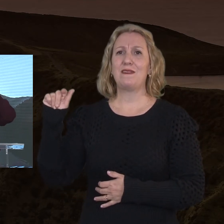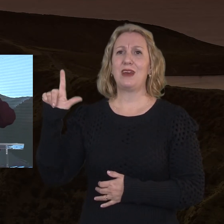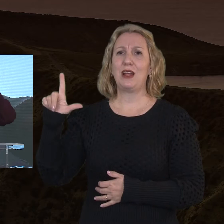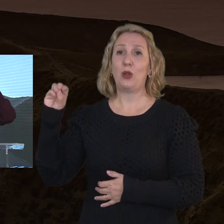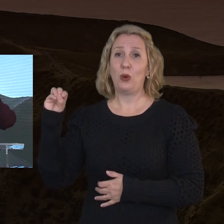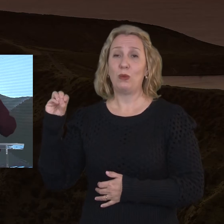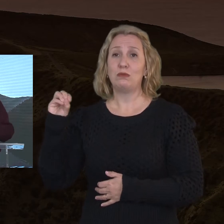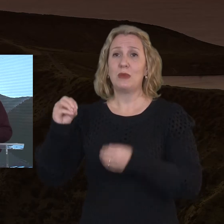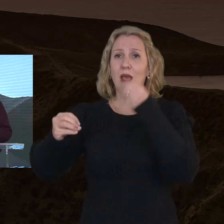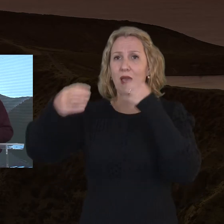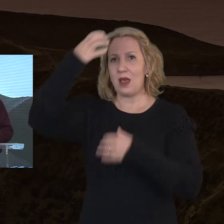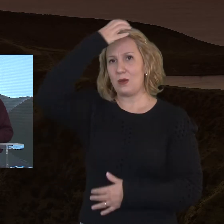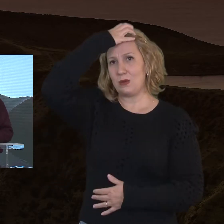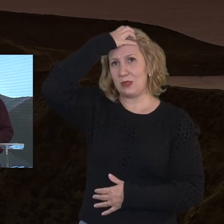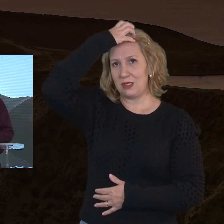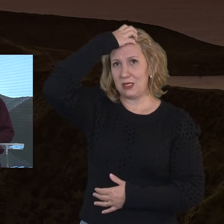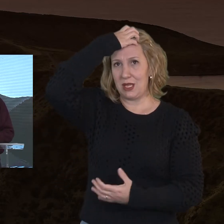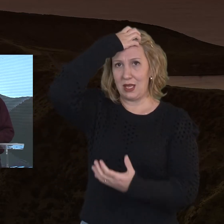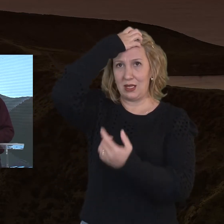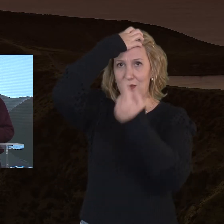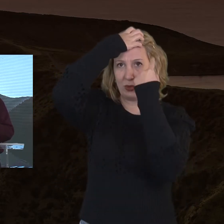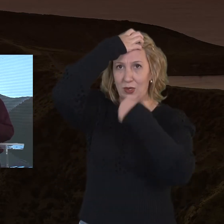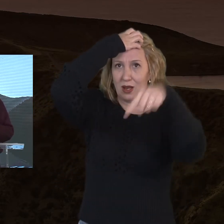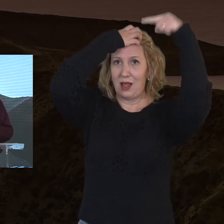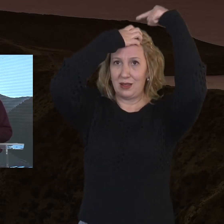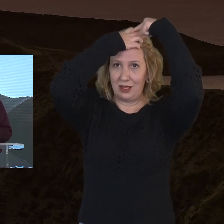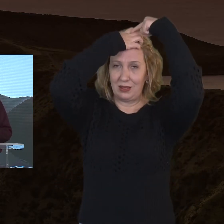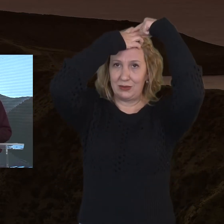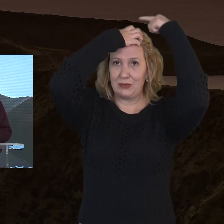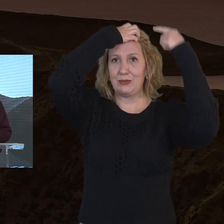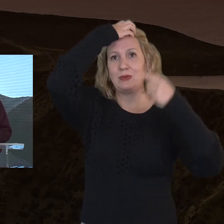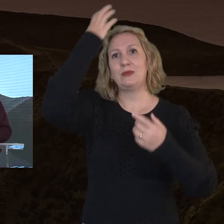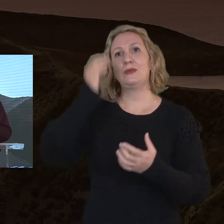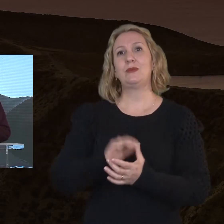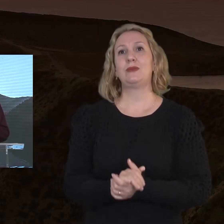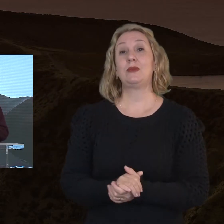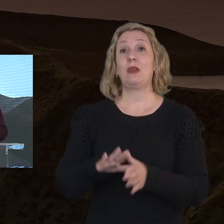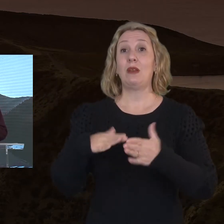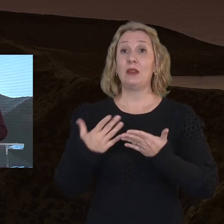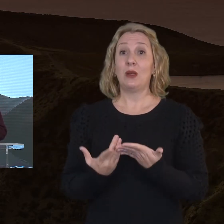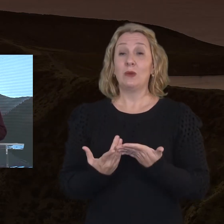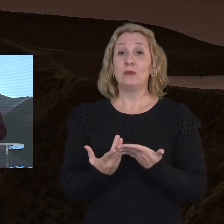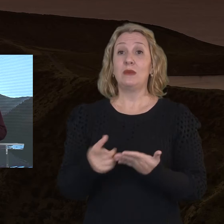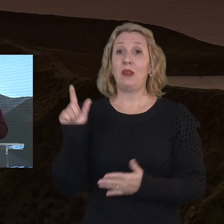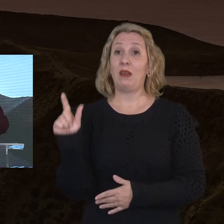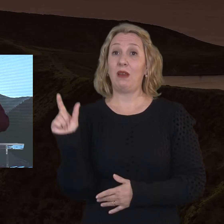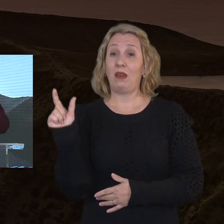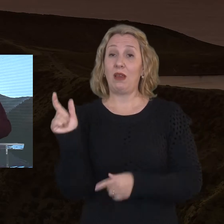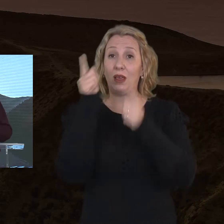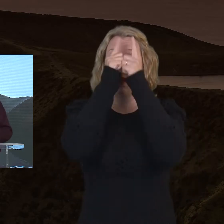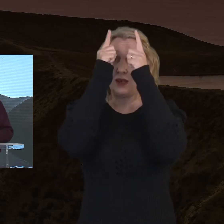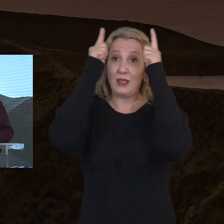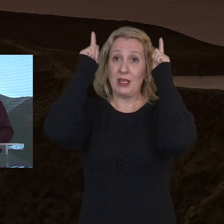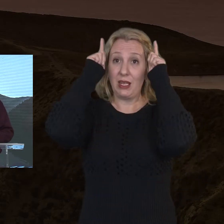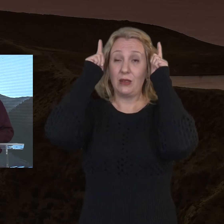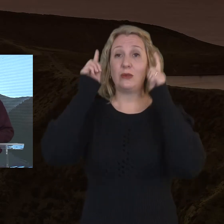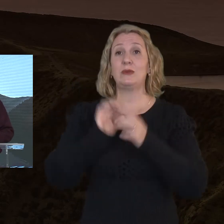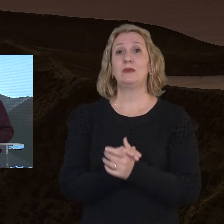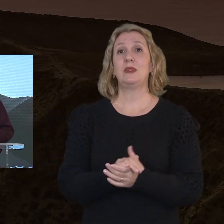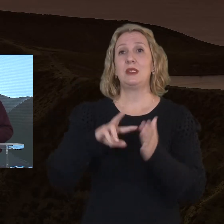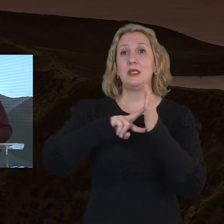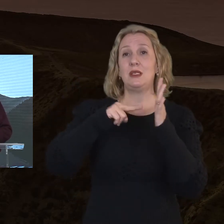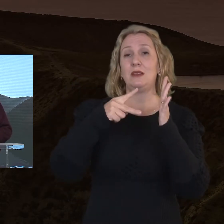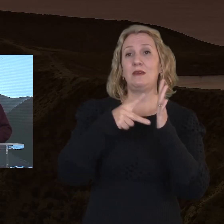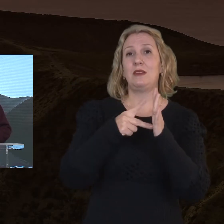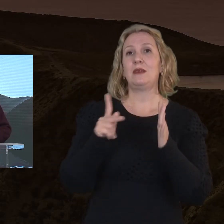interior da cabeça então você falou no grego você no português no grego é cá